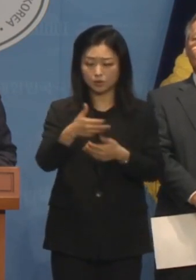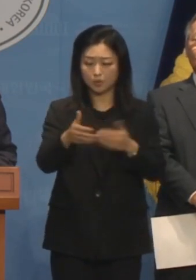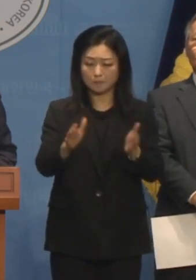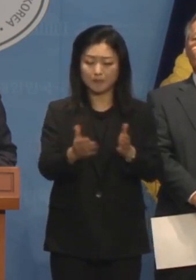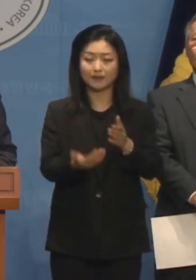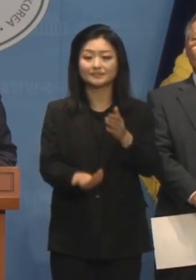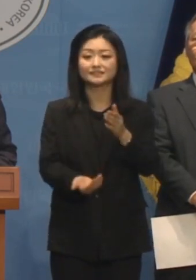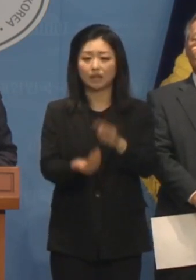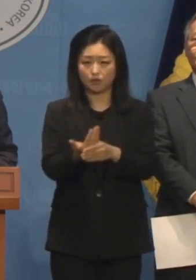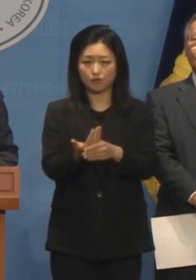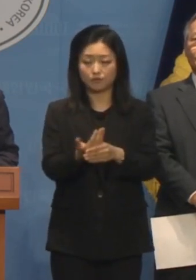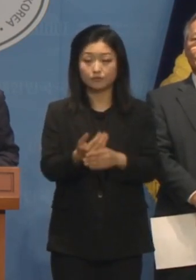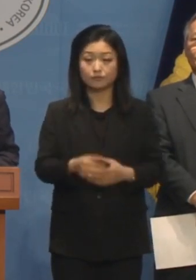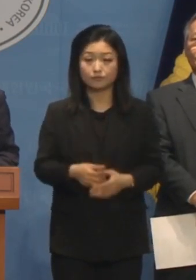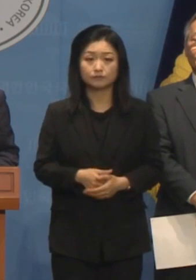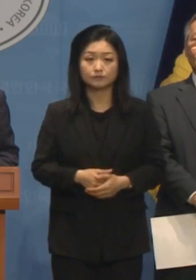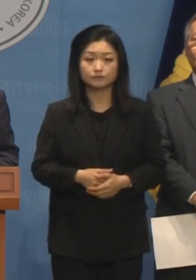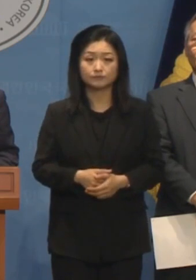저는 사건이라고 보는데요.